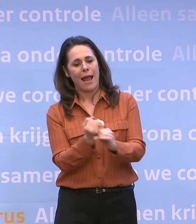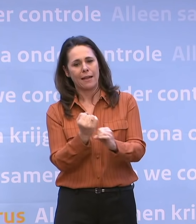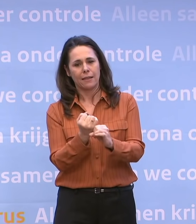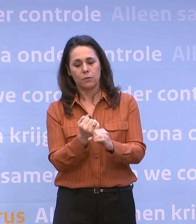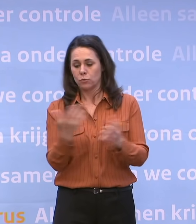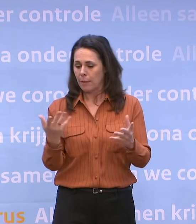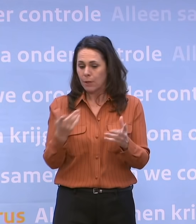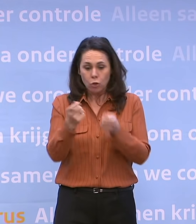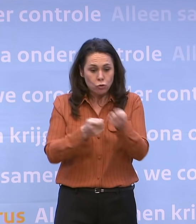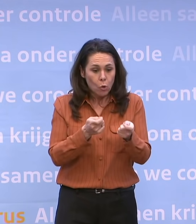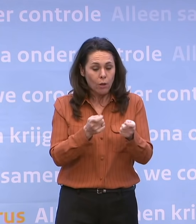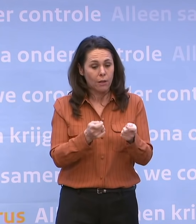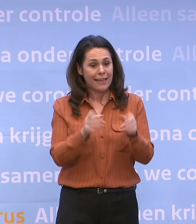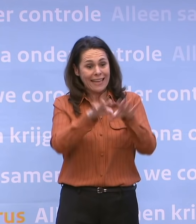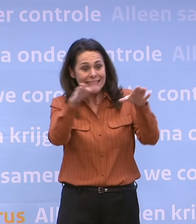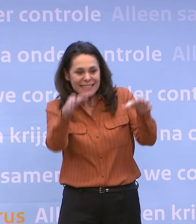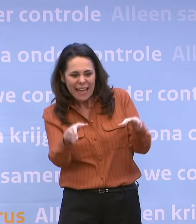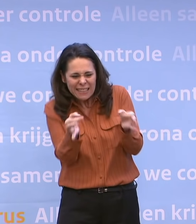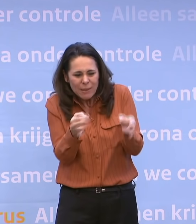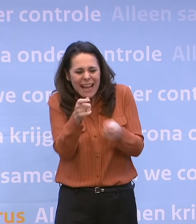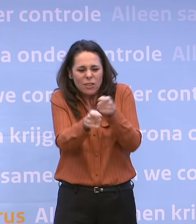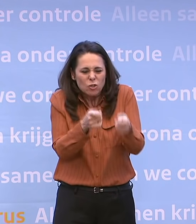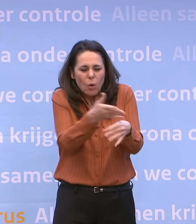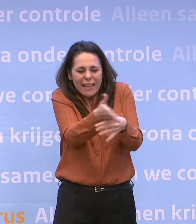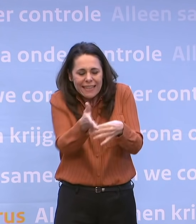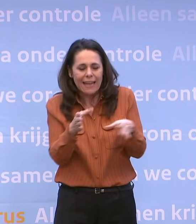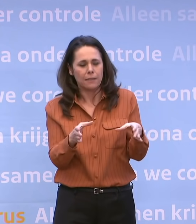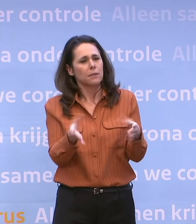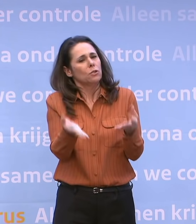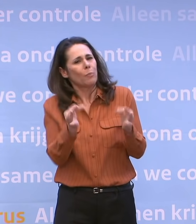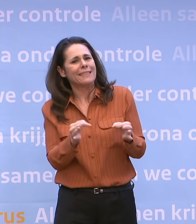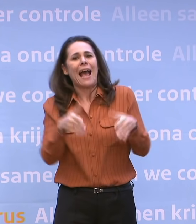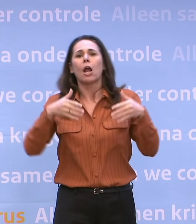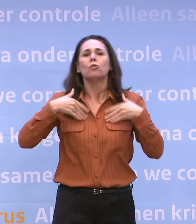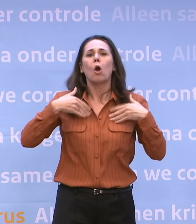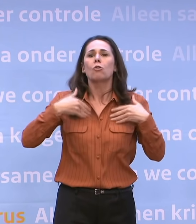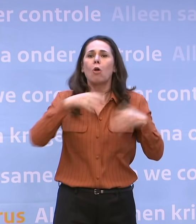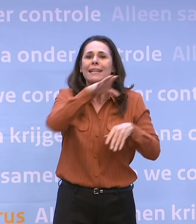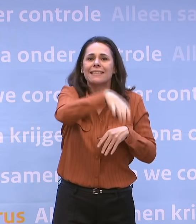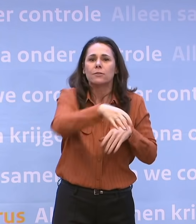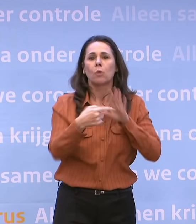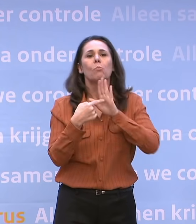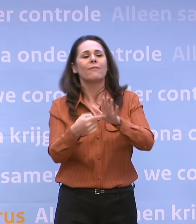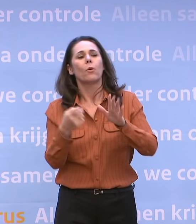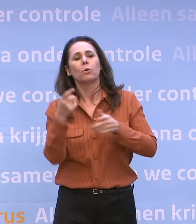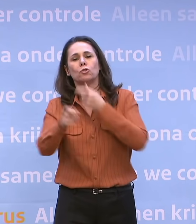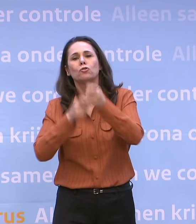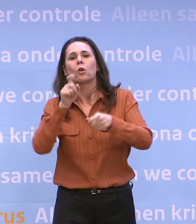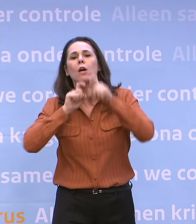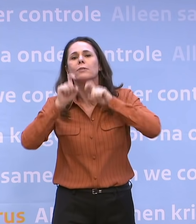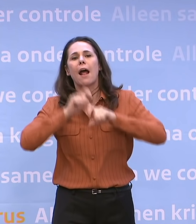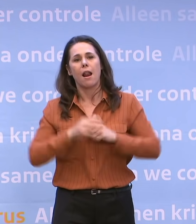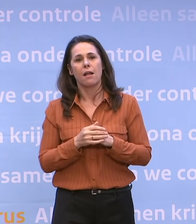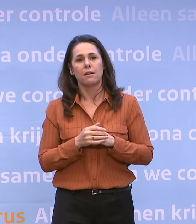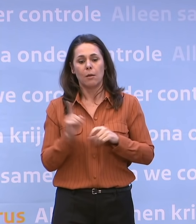binnen zorginstellingen in te richten. Zogenaamde coronacentra te starten, bijvoorbeeld in zorghotels. Dat zijn